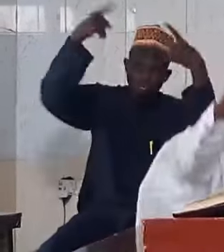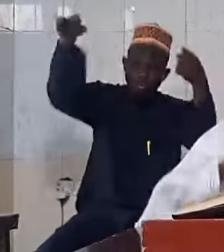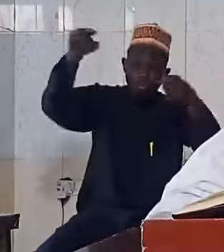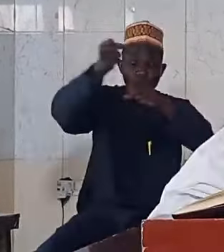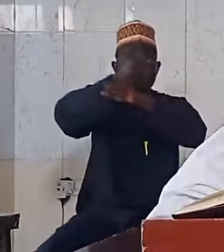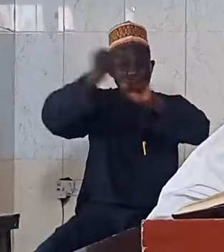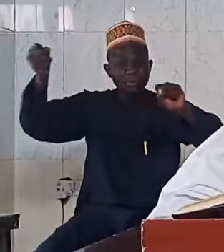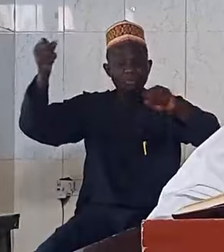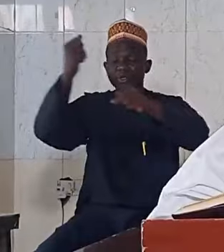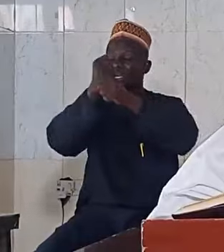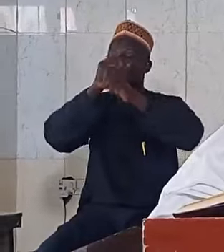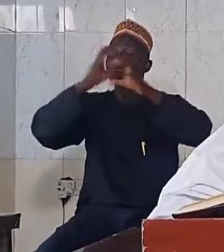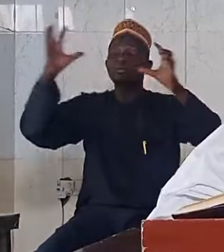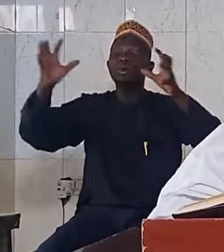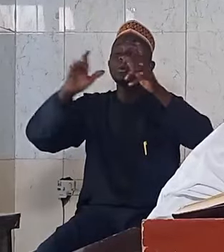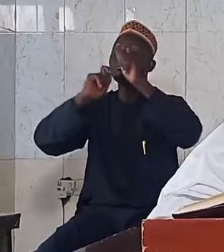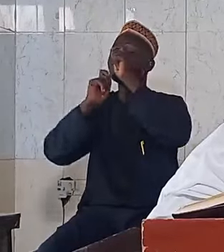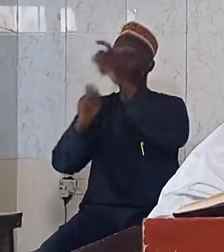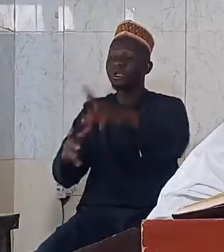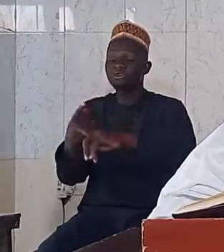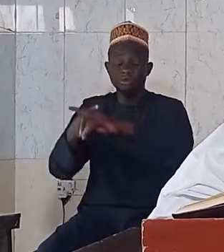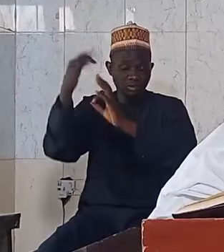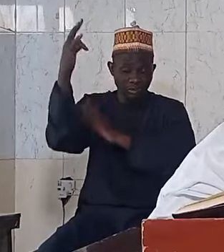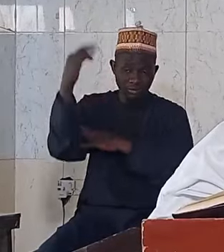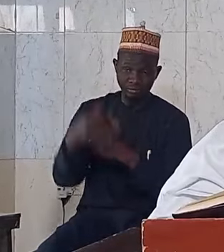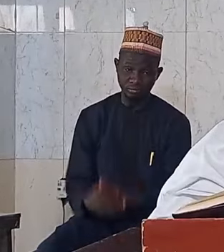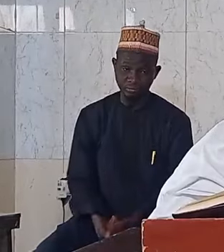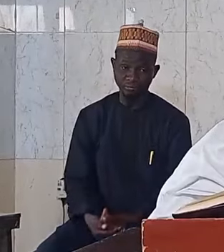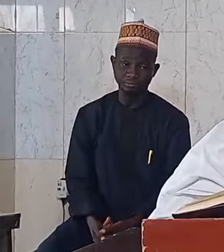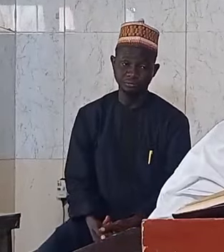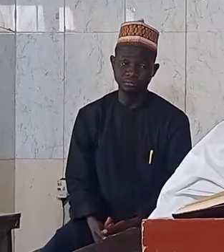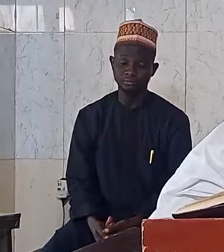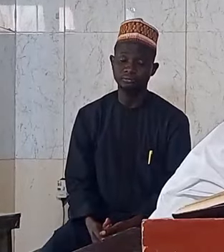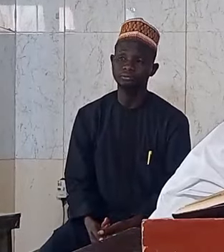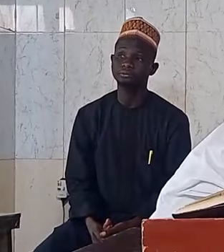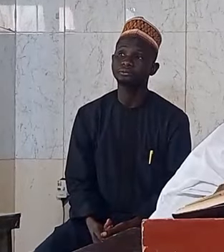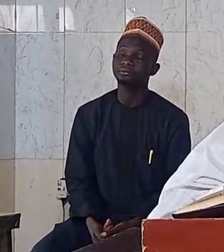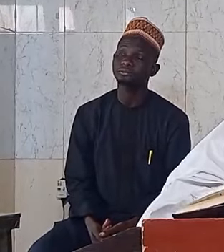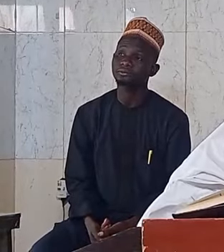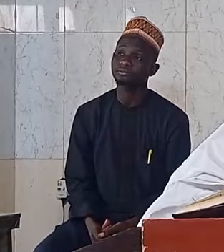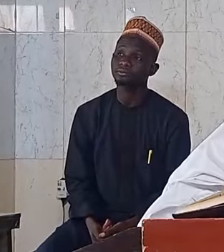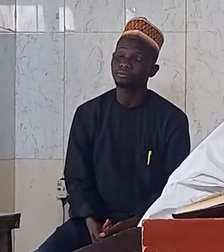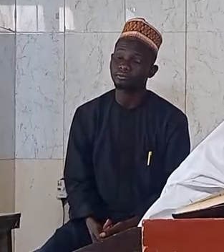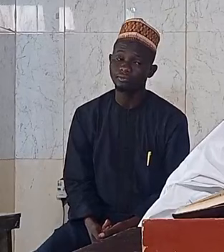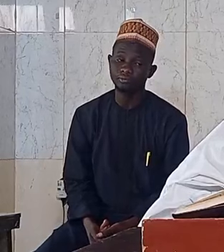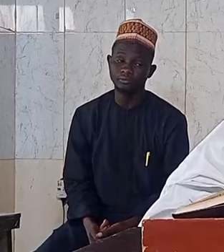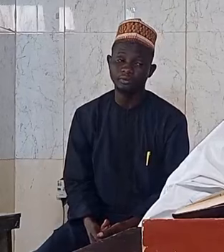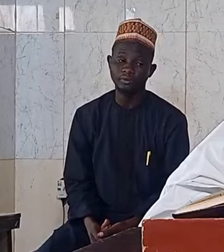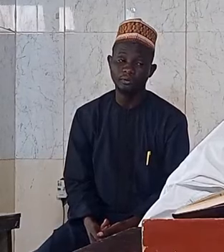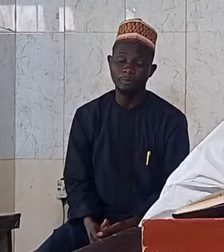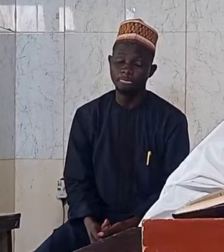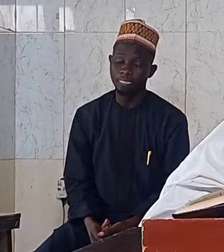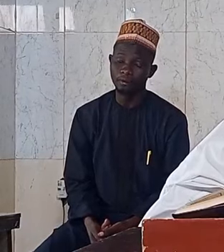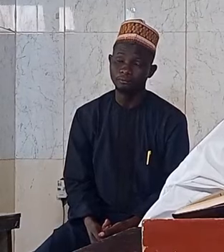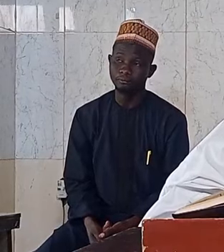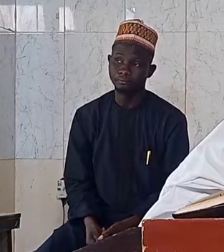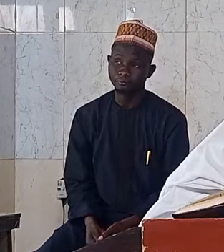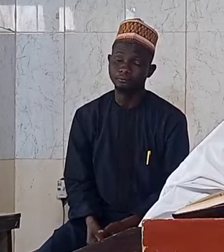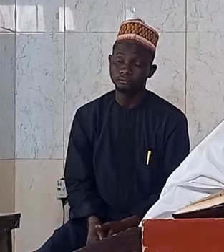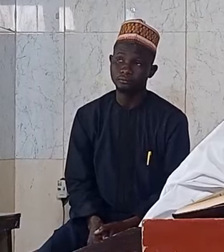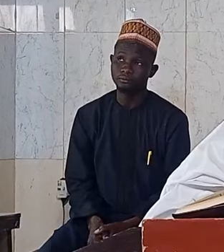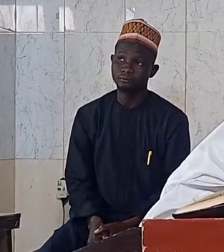yafi lada Allah samu fahimci wannan yawa sai yace fal jihadu alladhi kun gani gashi yace fal jihadu alladhi